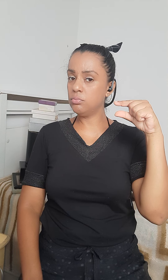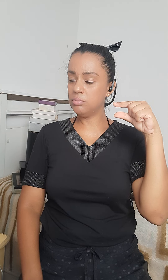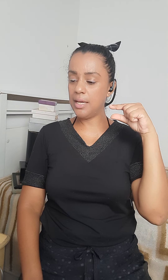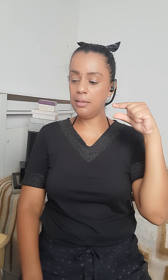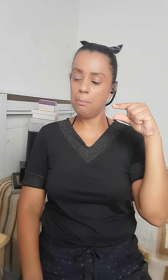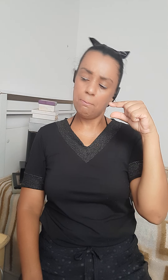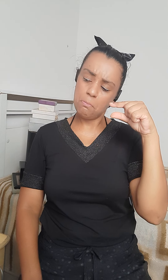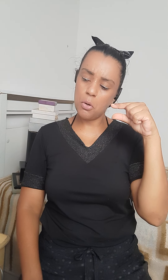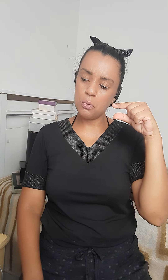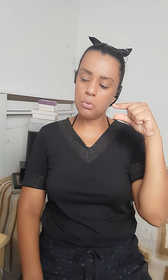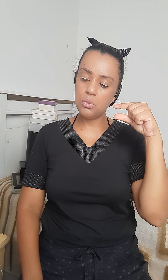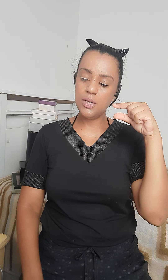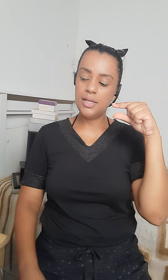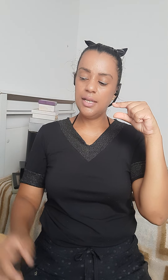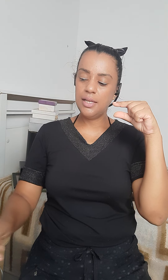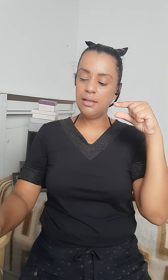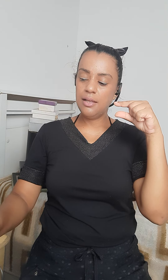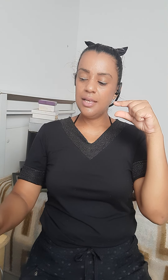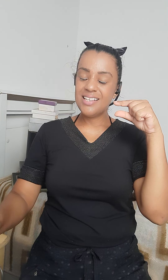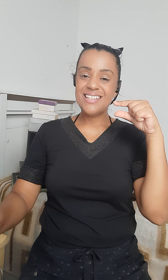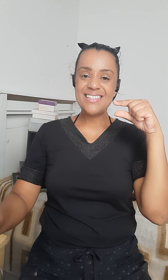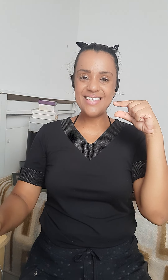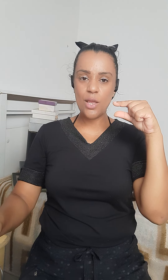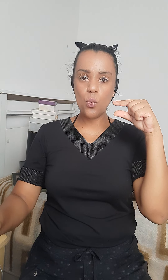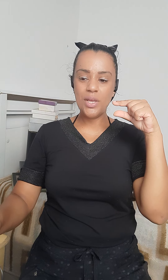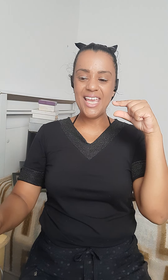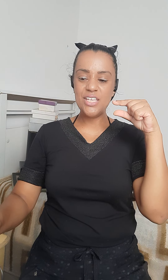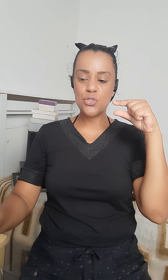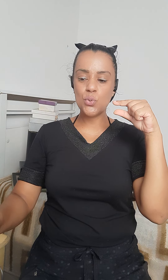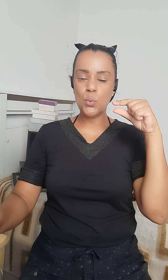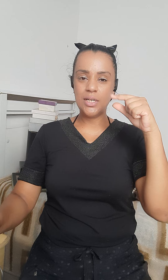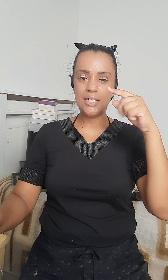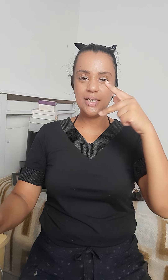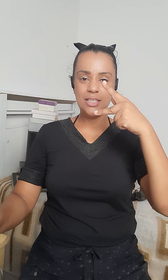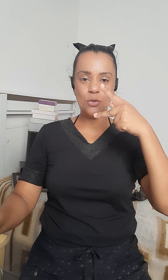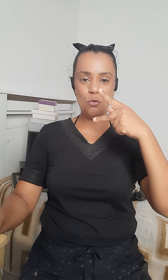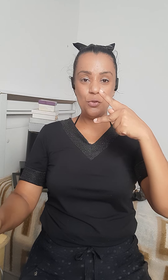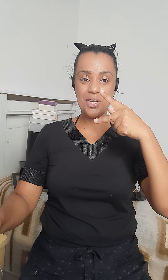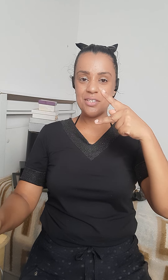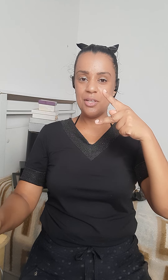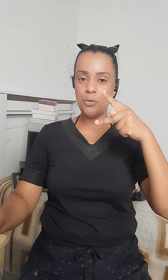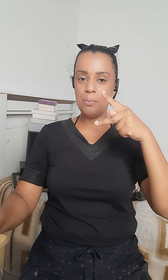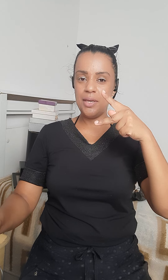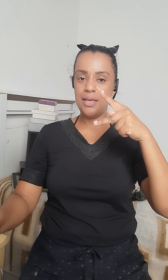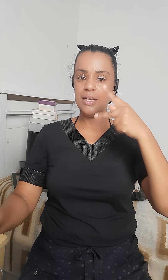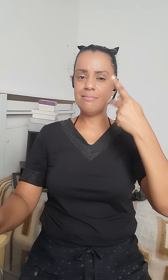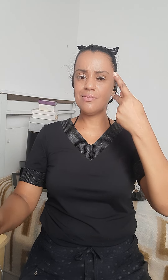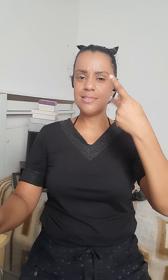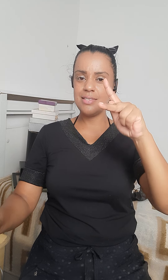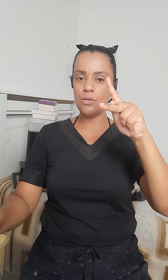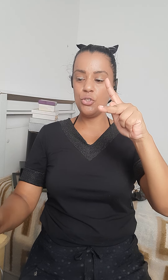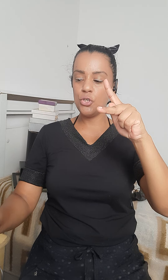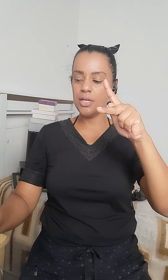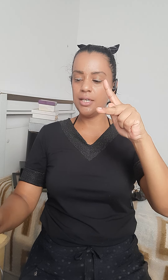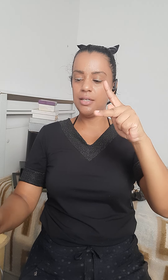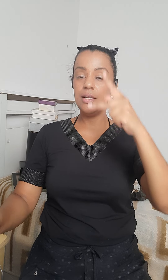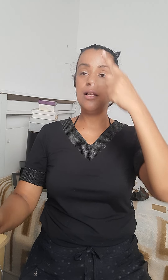tá? Pouco. Seu e sua. Configuração da mão em P. Seu e joga.